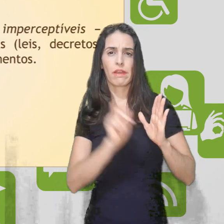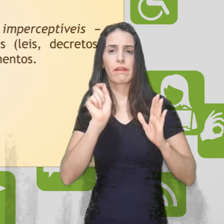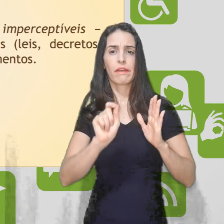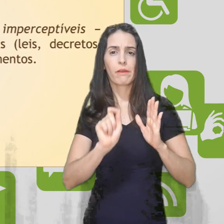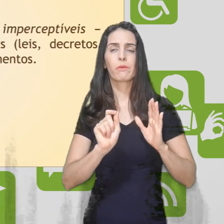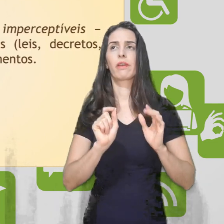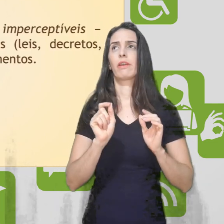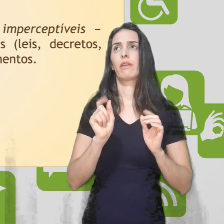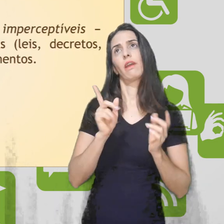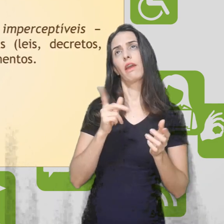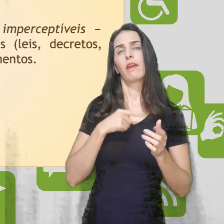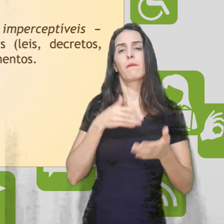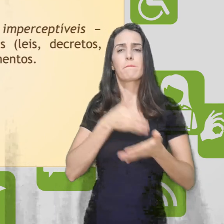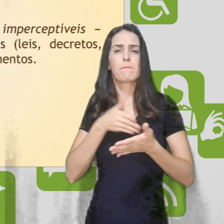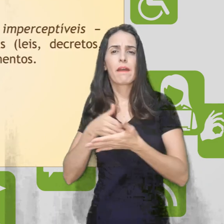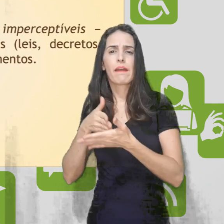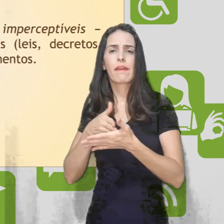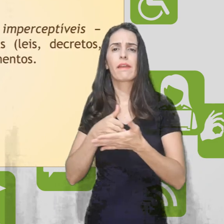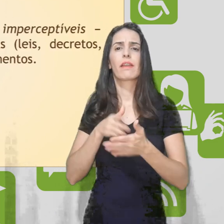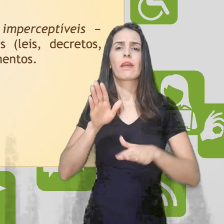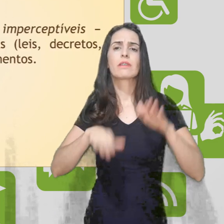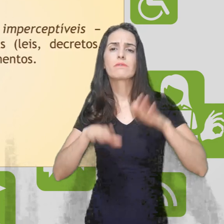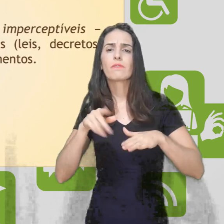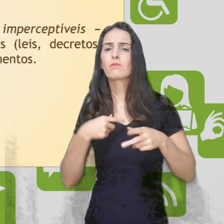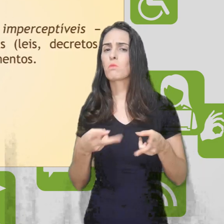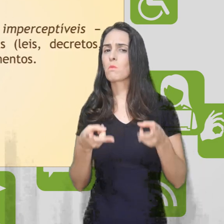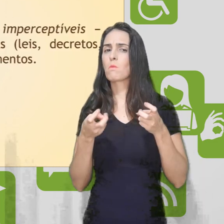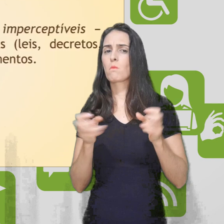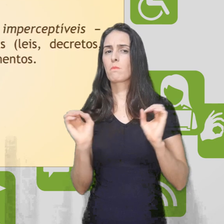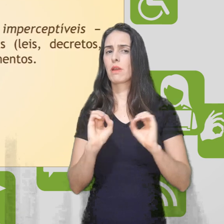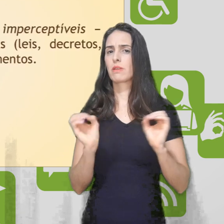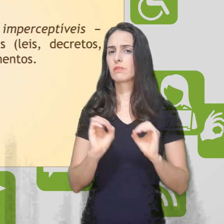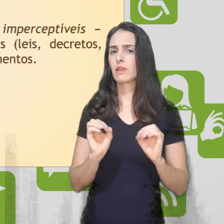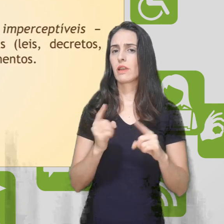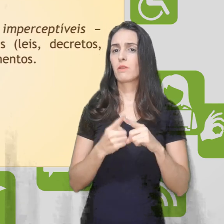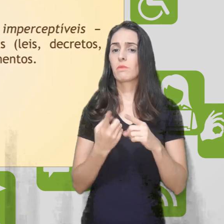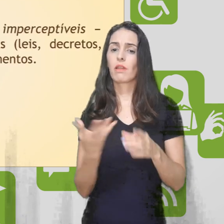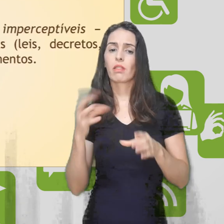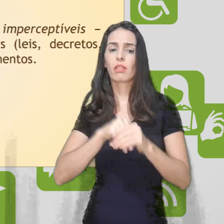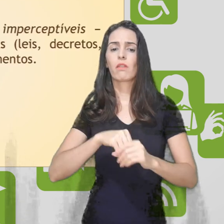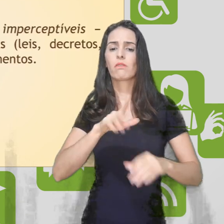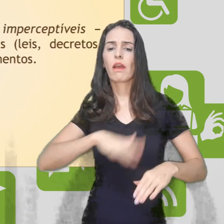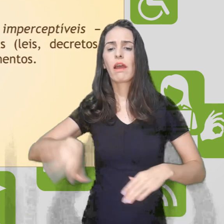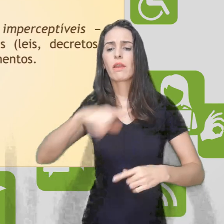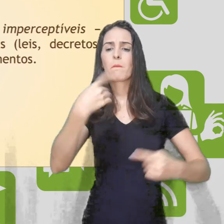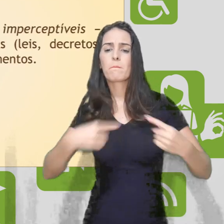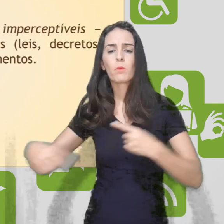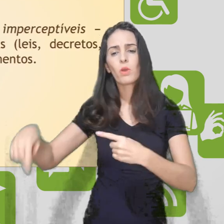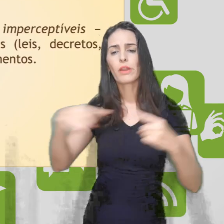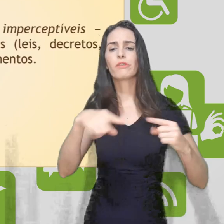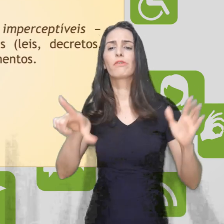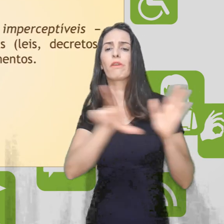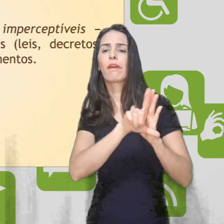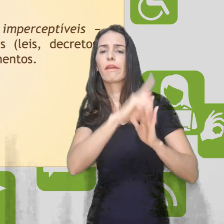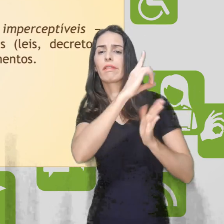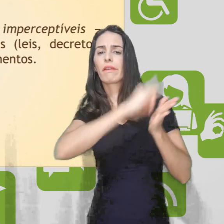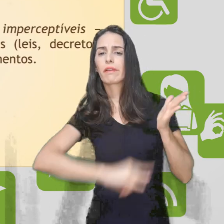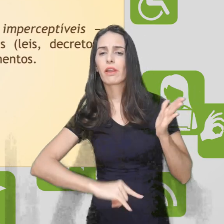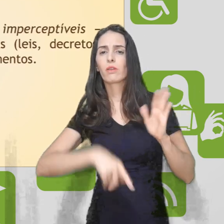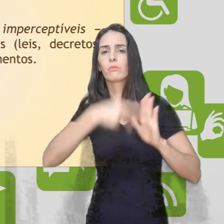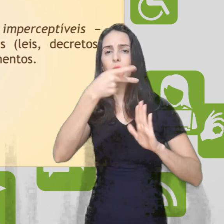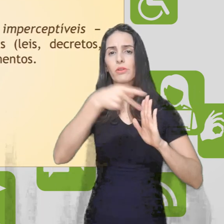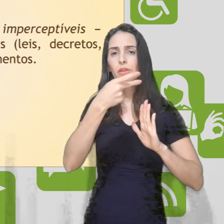fim das barreiras, muitas vezes imperceptíveis, embutidas em políticas públicas como leis, decretos,